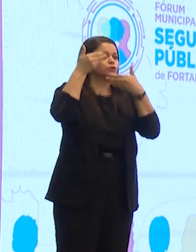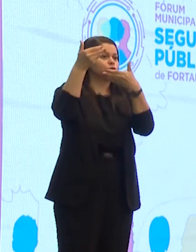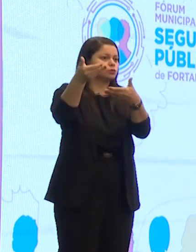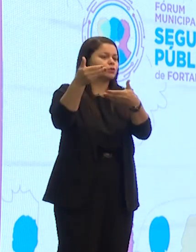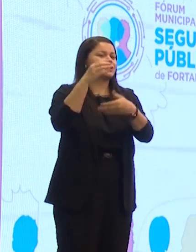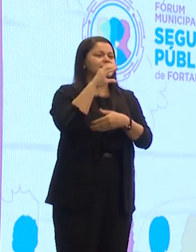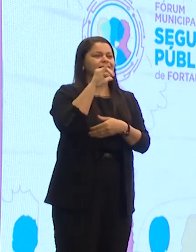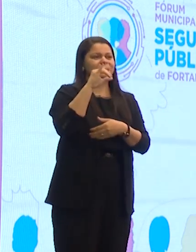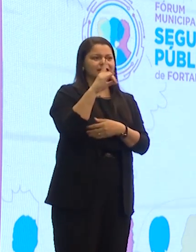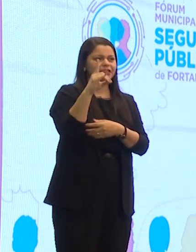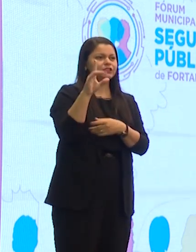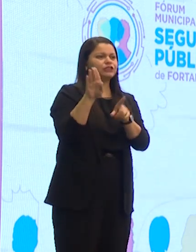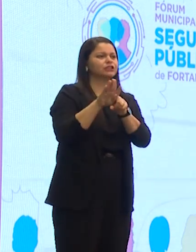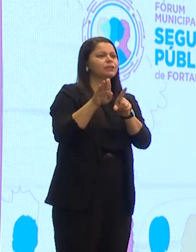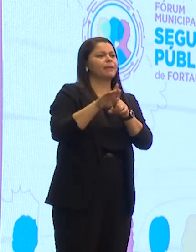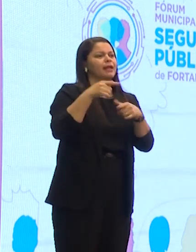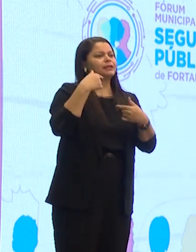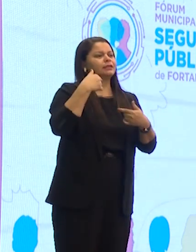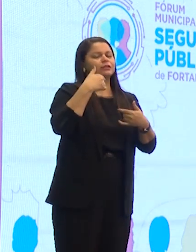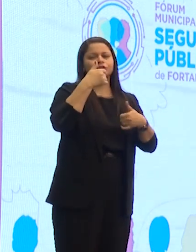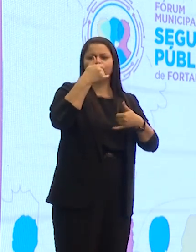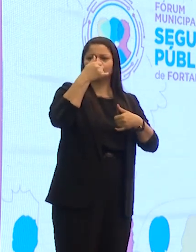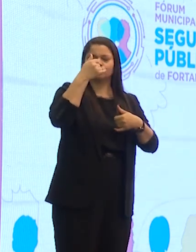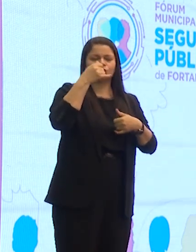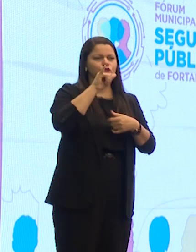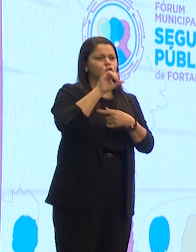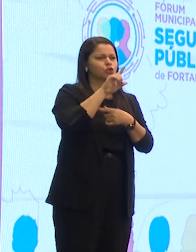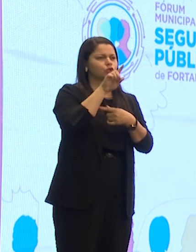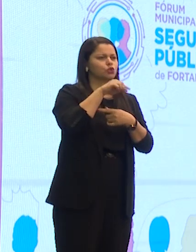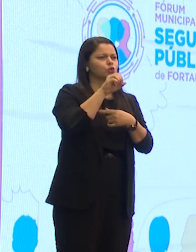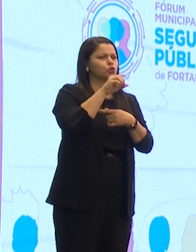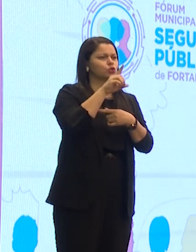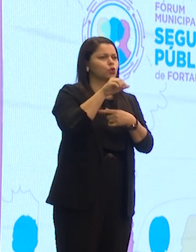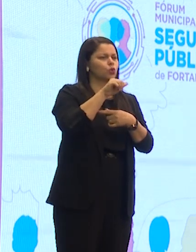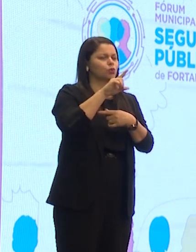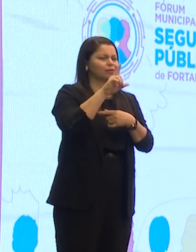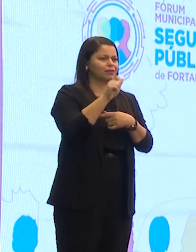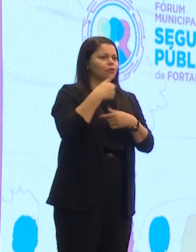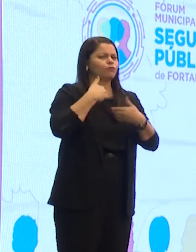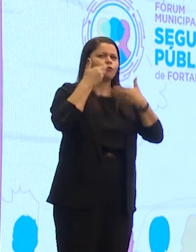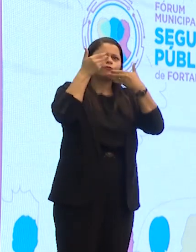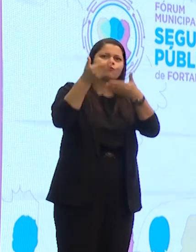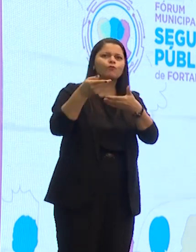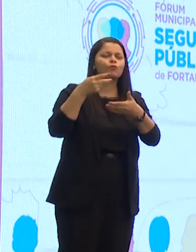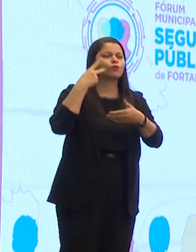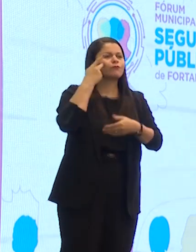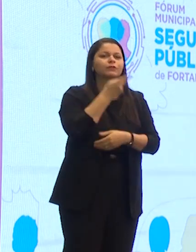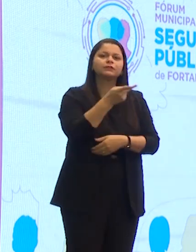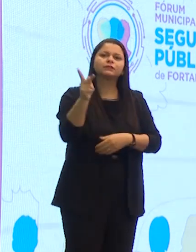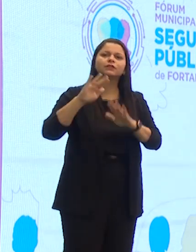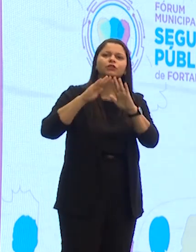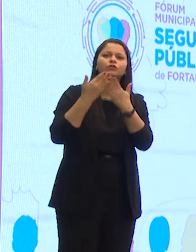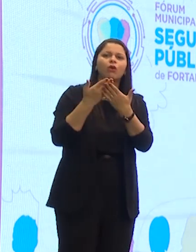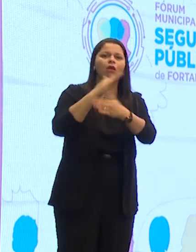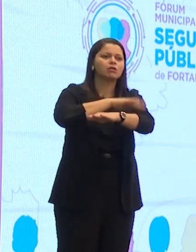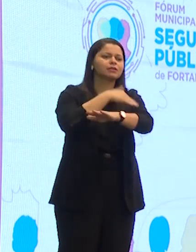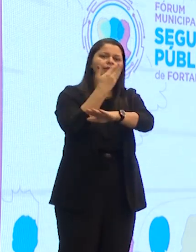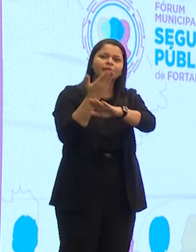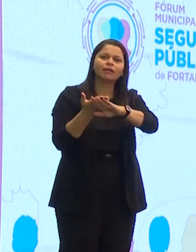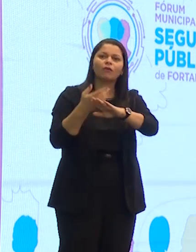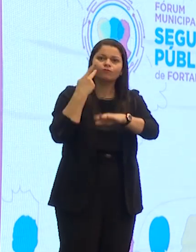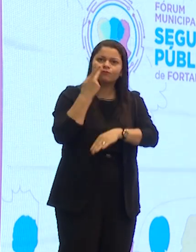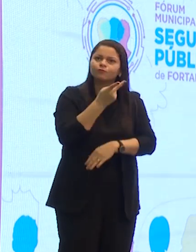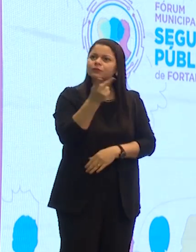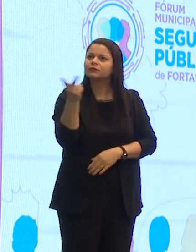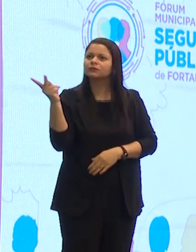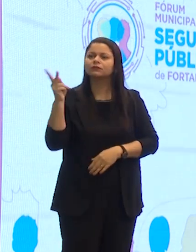então governador eleito, meu amigo Camilo Santana. Fui visitar a escola de tempo integral. E fiz escola de tempo integral do Maranhão,